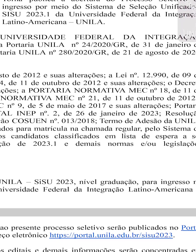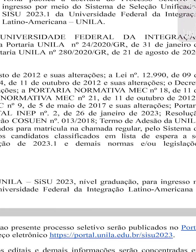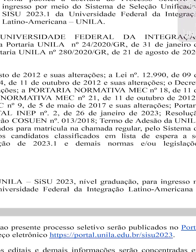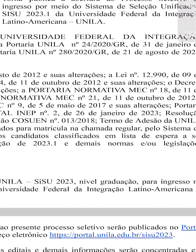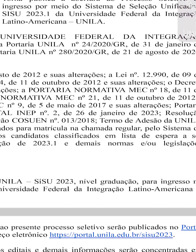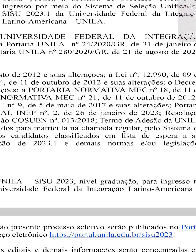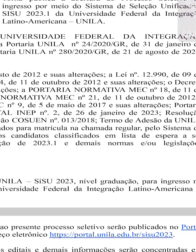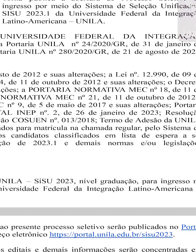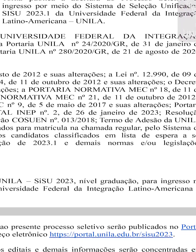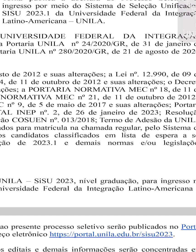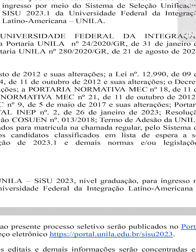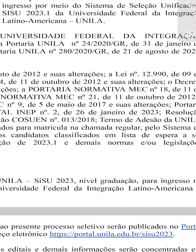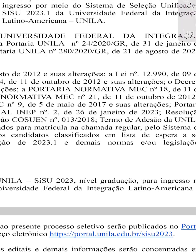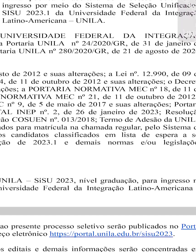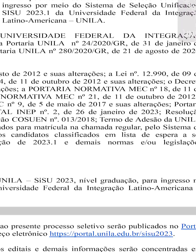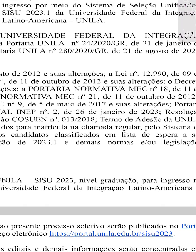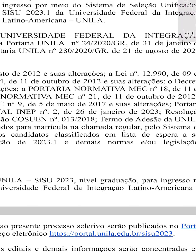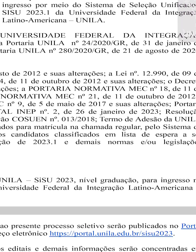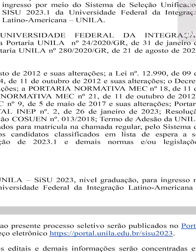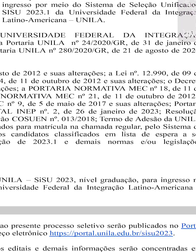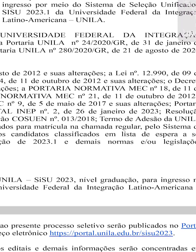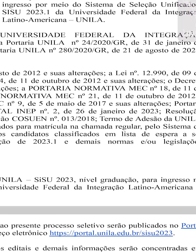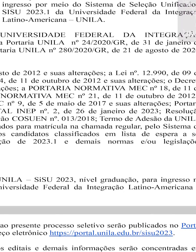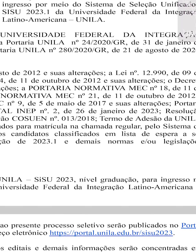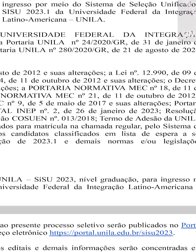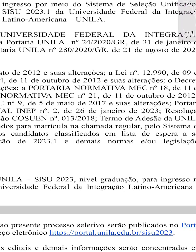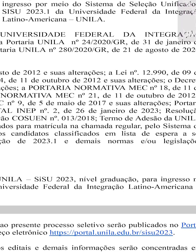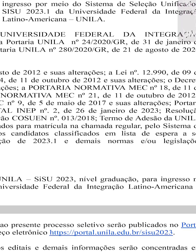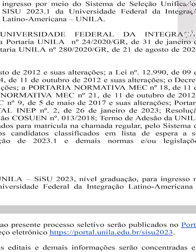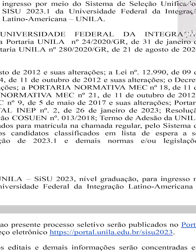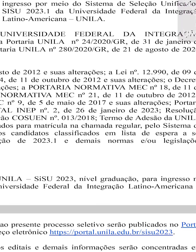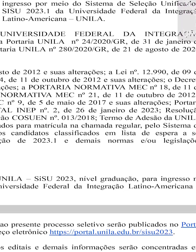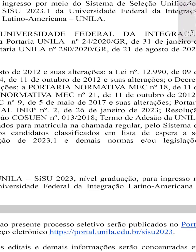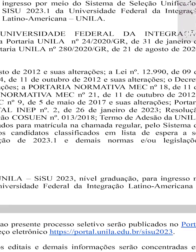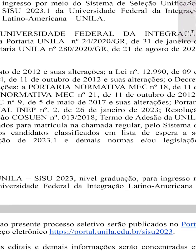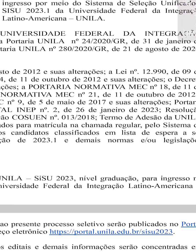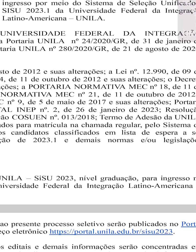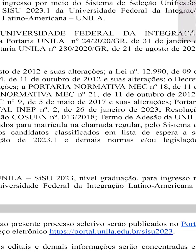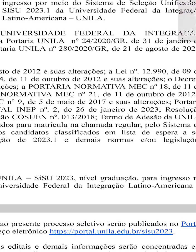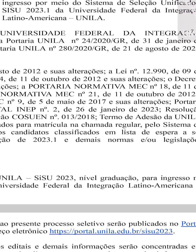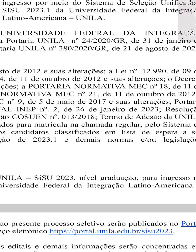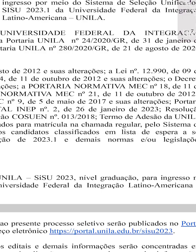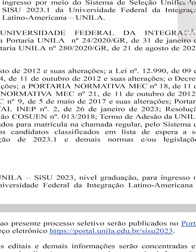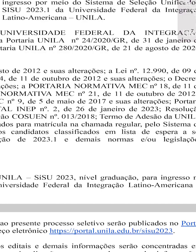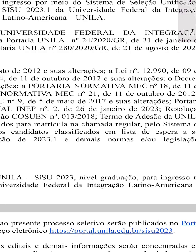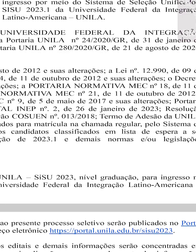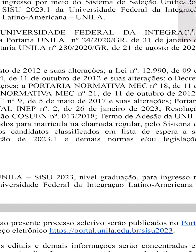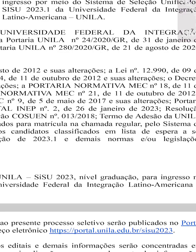7/2018, e suas alterações. A Resolução CONSUEM, número